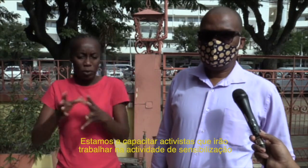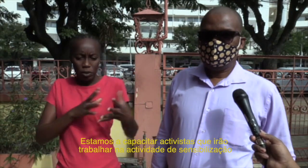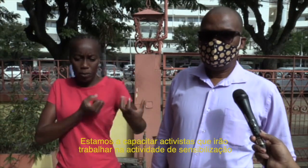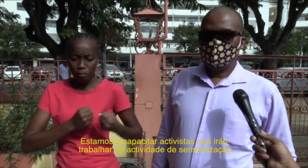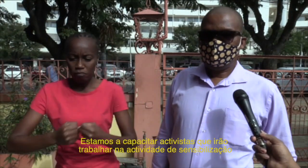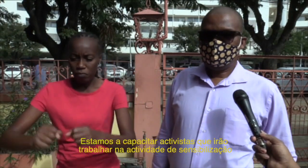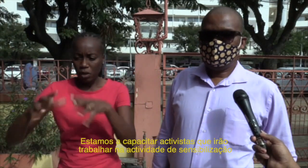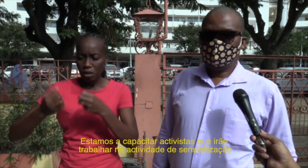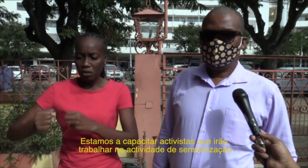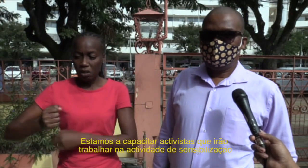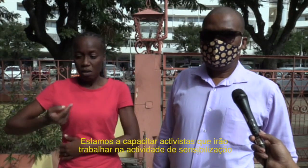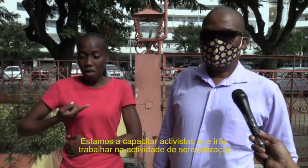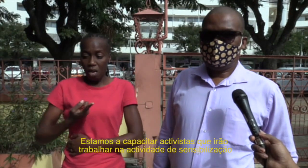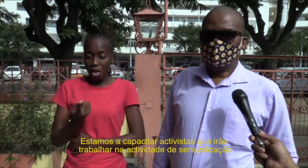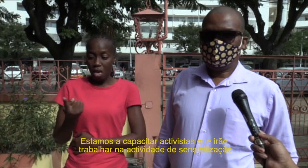trabalhar na